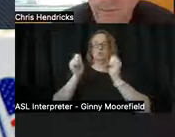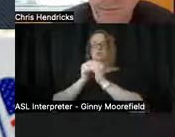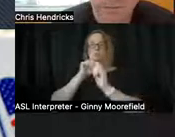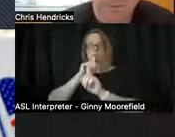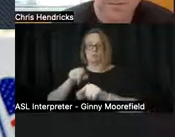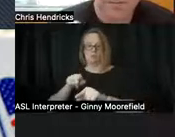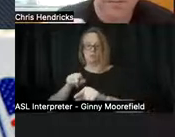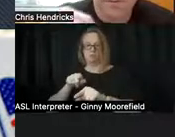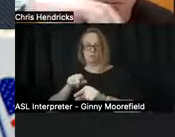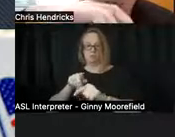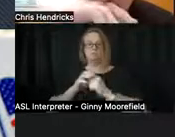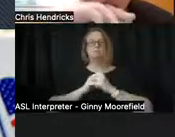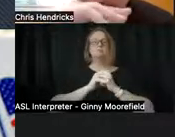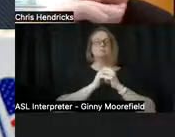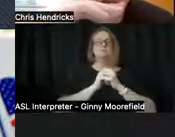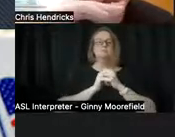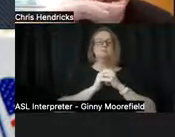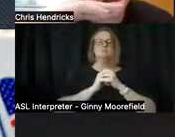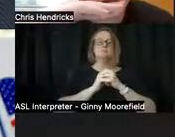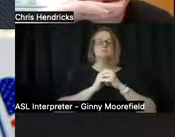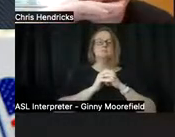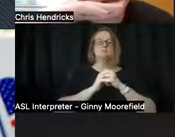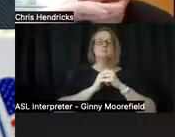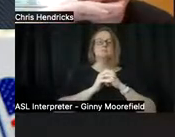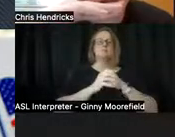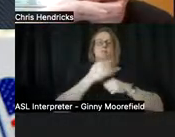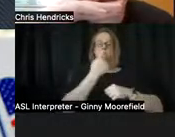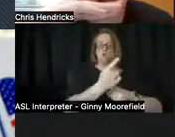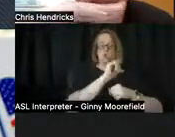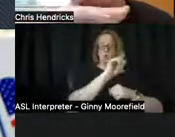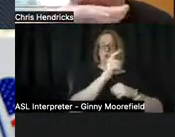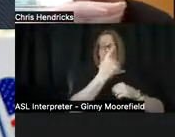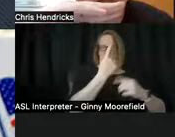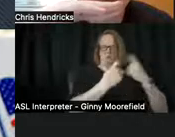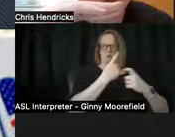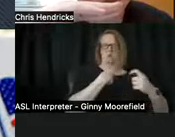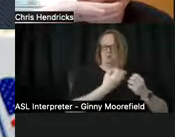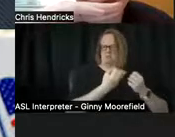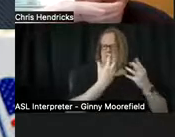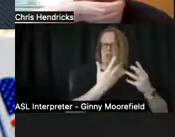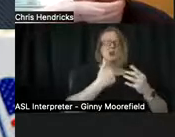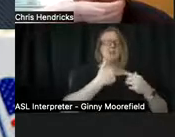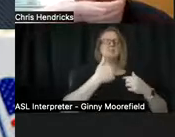que hemos puesto para esta conversación una pregunta que